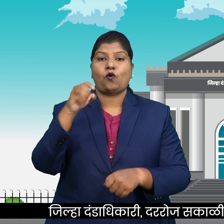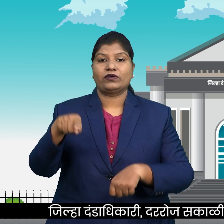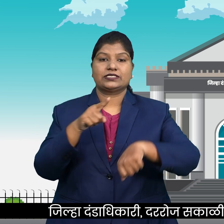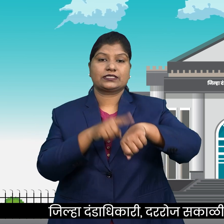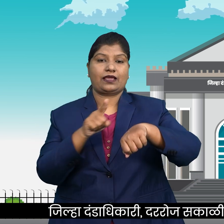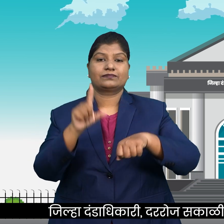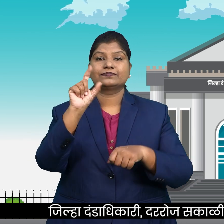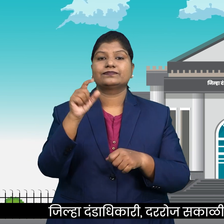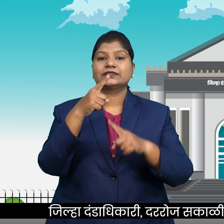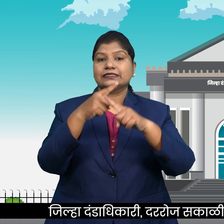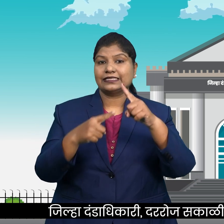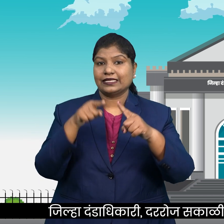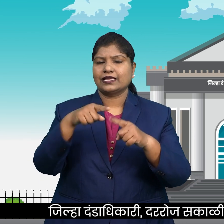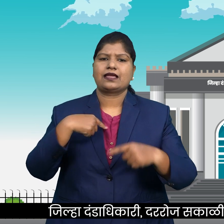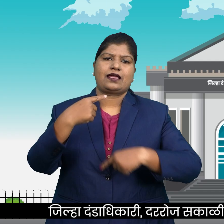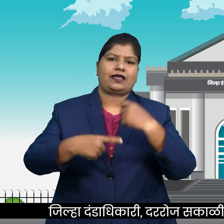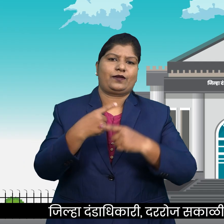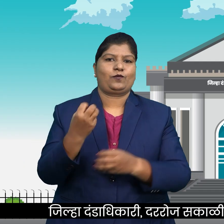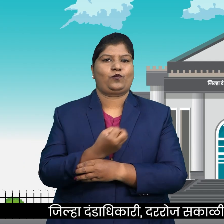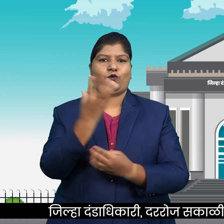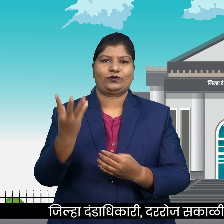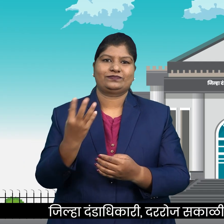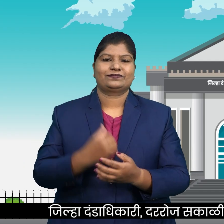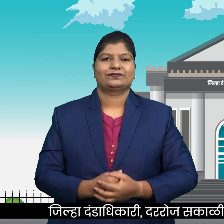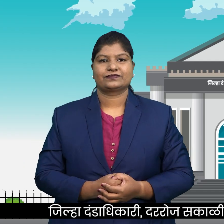त्यांच्या कार्यालयात येतात.